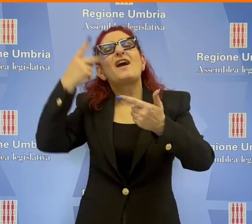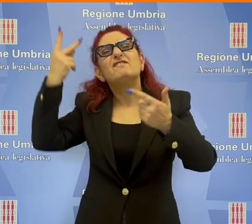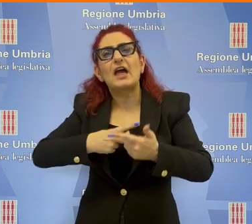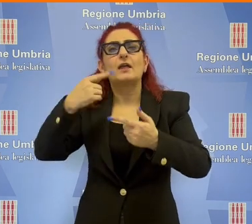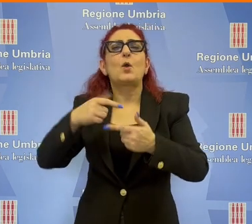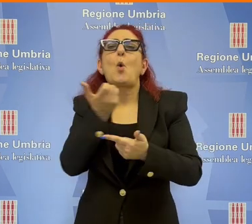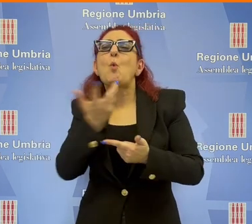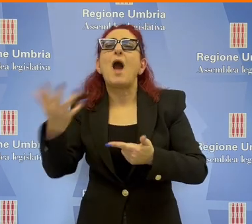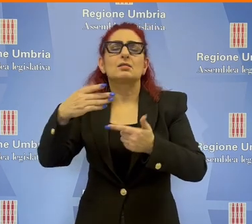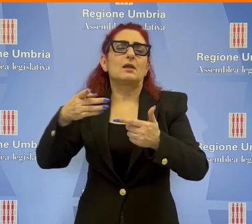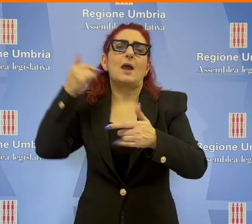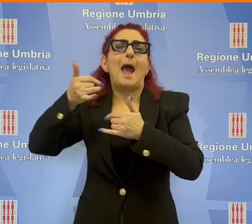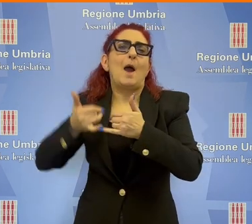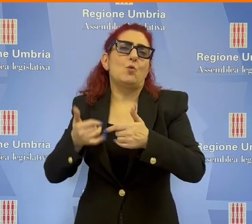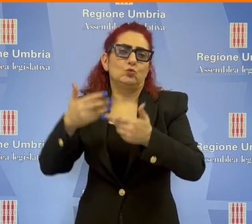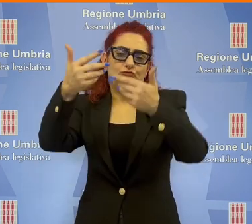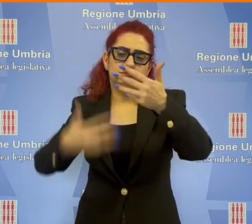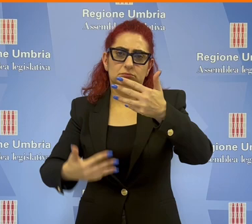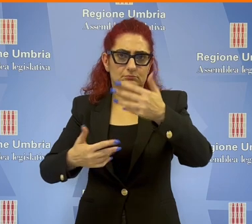abbattuti della fauna selvatica.